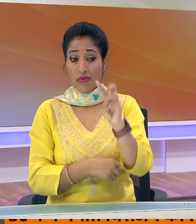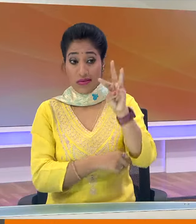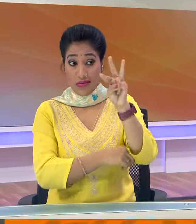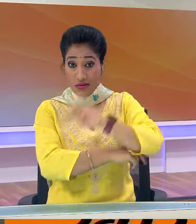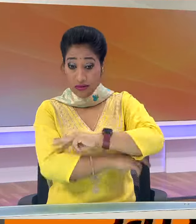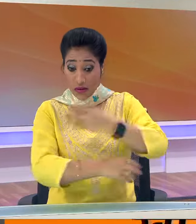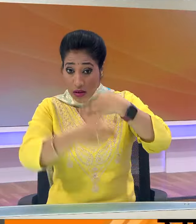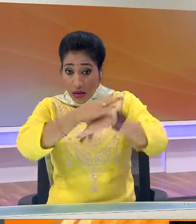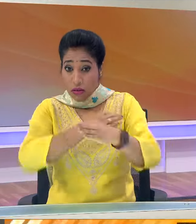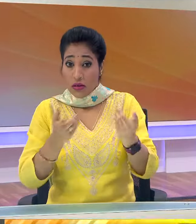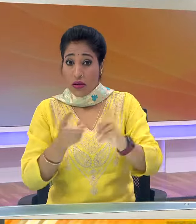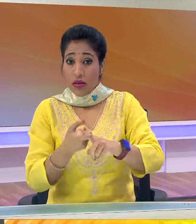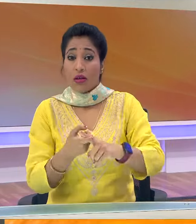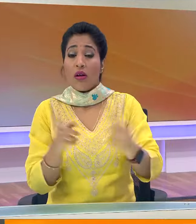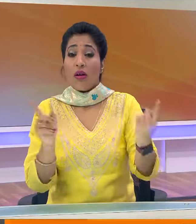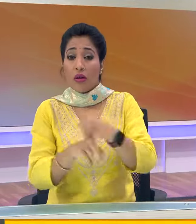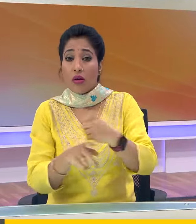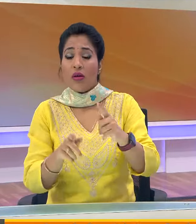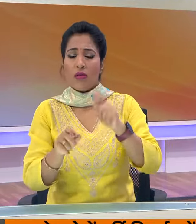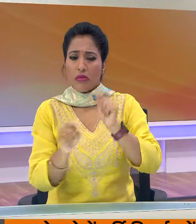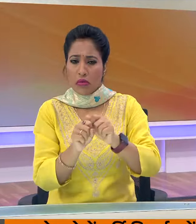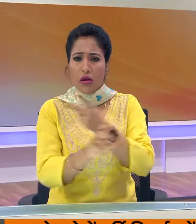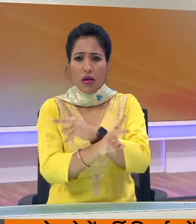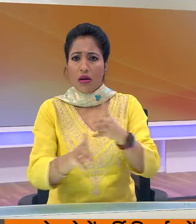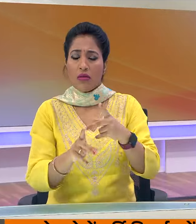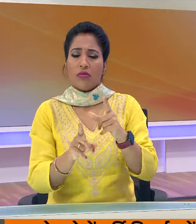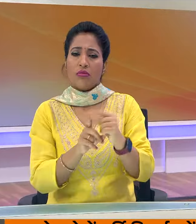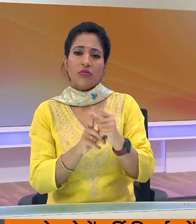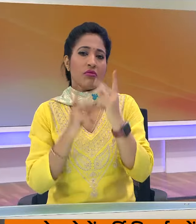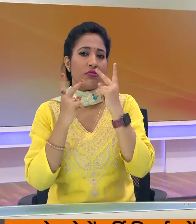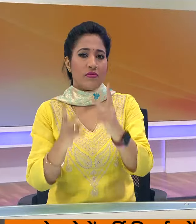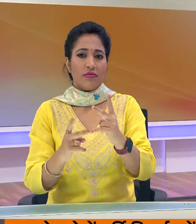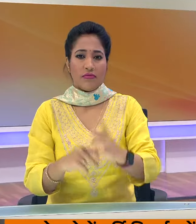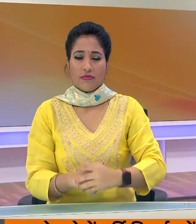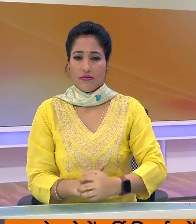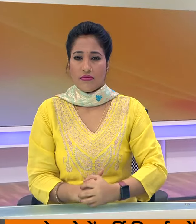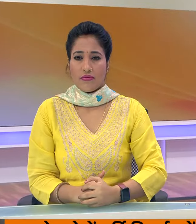अंदर तो विरोधी पक्ष अपने तंबू खालने का काम करेंगे।